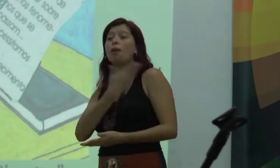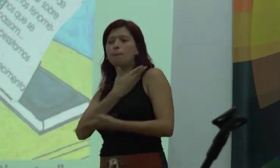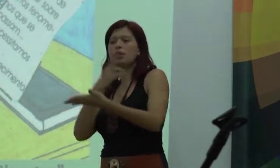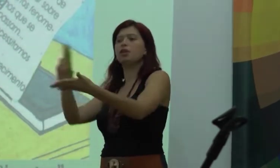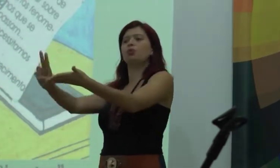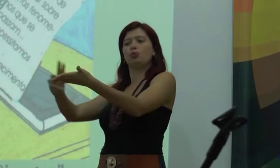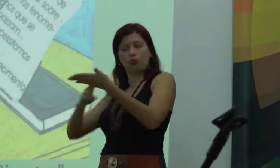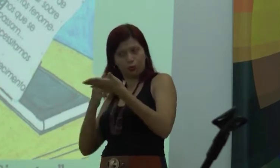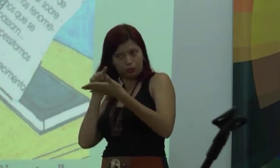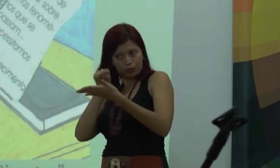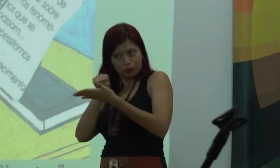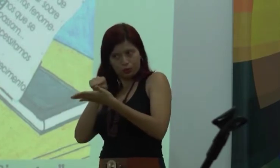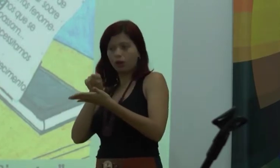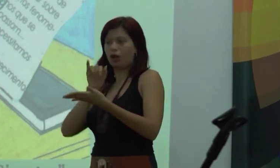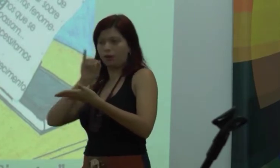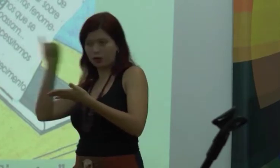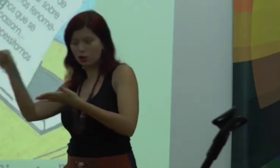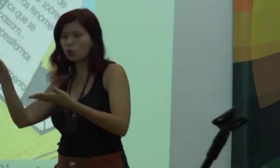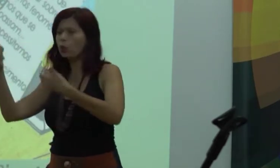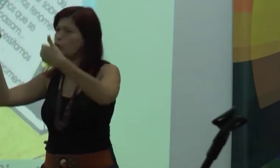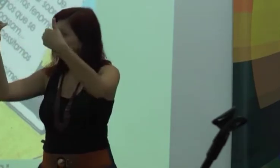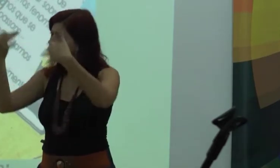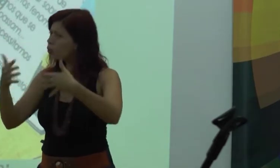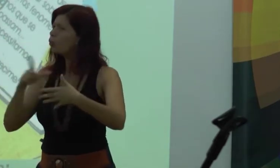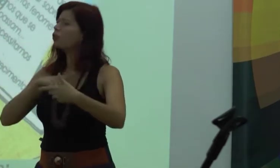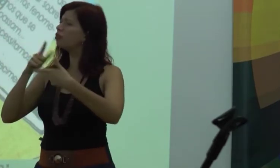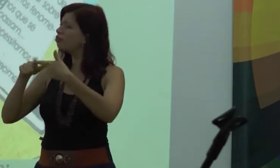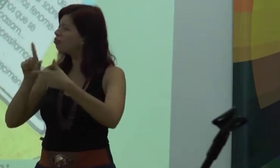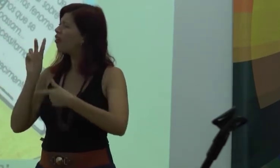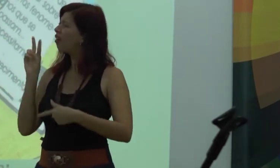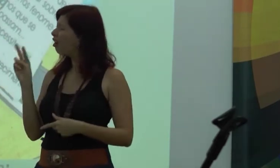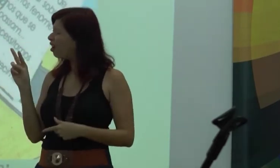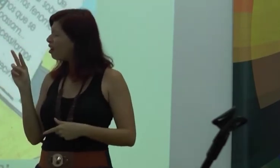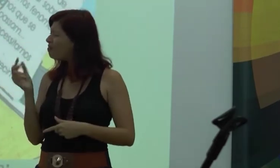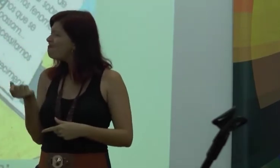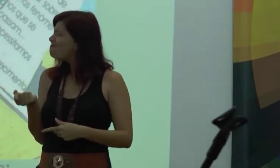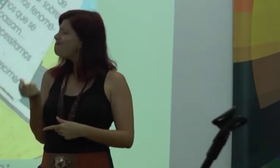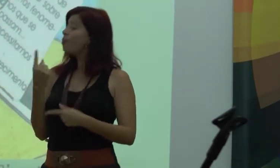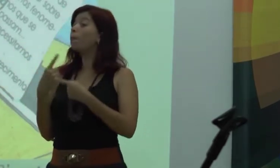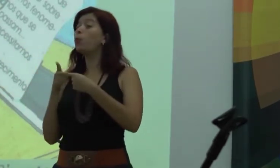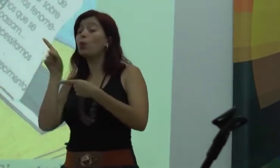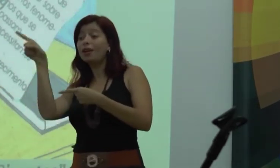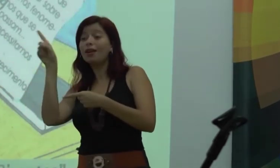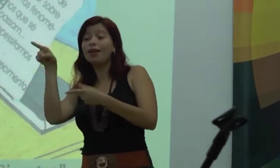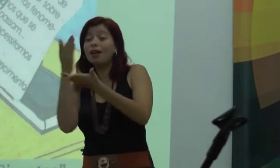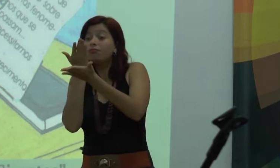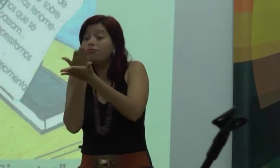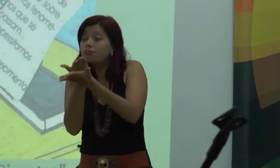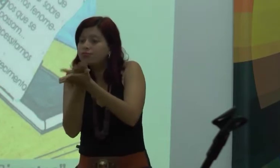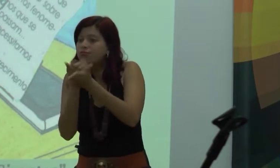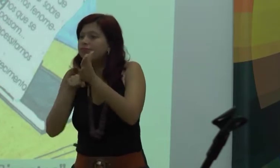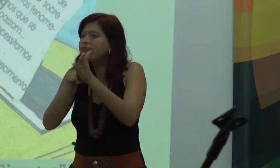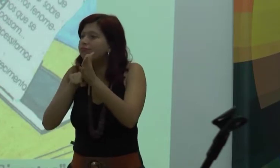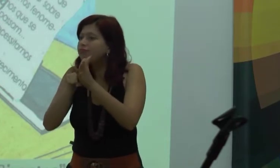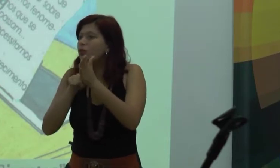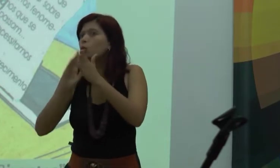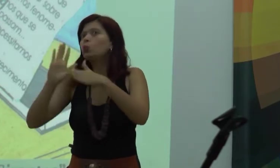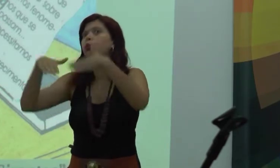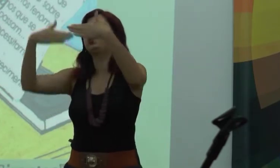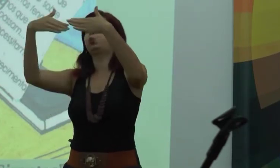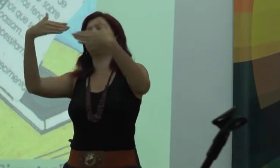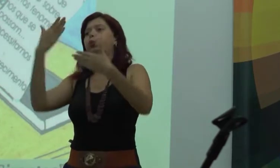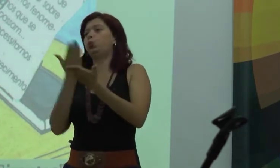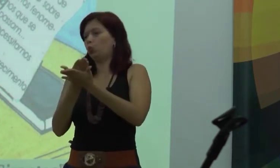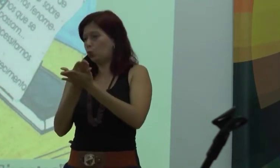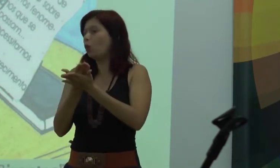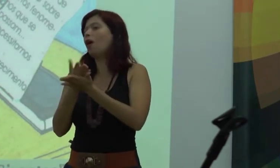ar. Então, o amigo passou uma mensagem para ele, avisando, explicando que tinha esse problema lá nos Estados Unidos, que